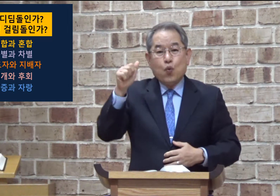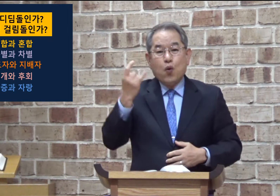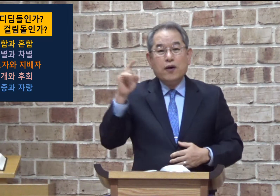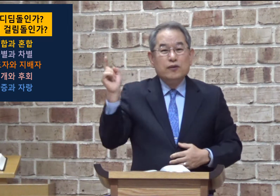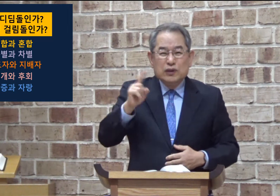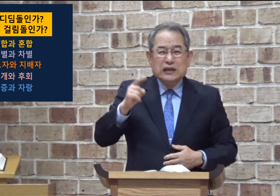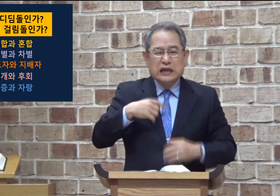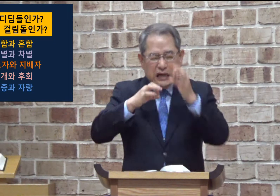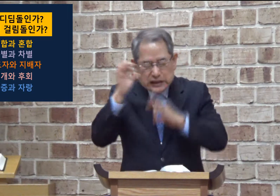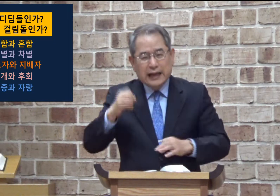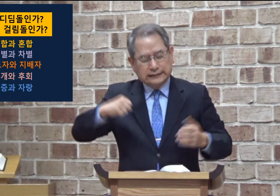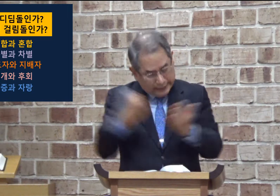이것을 후회라고 합니다.